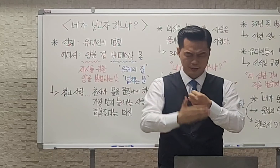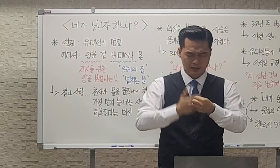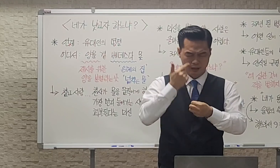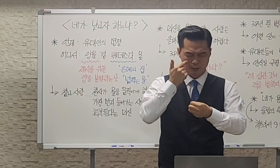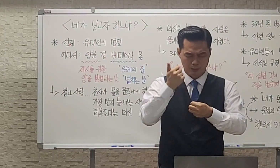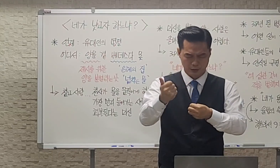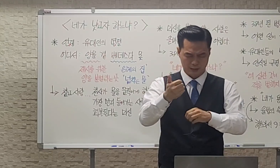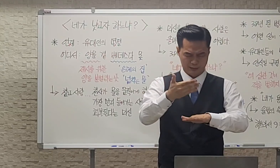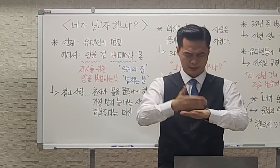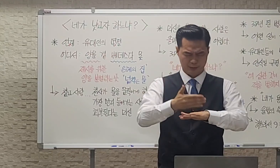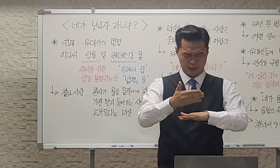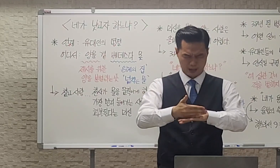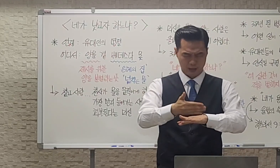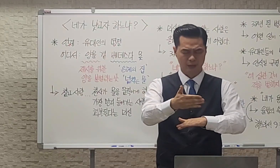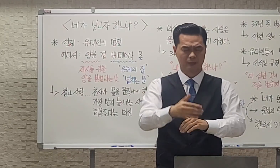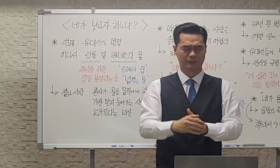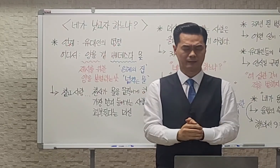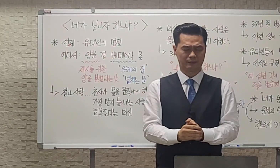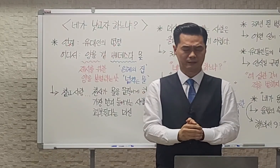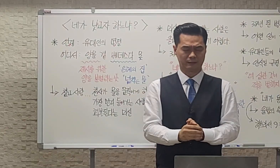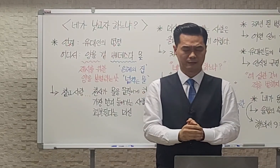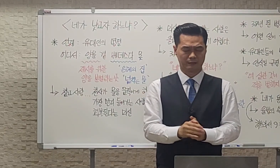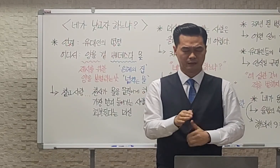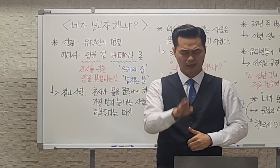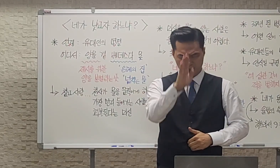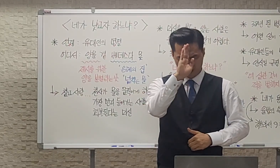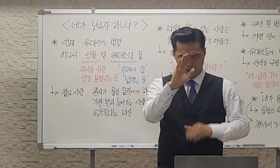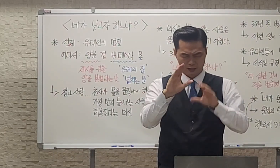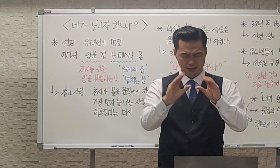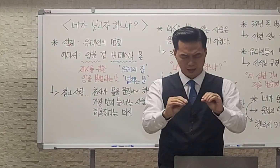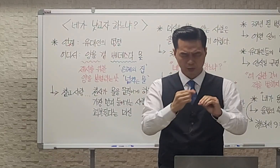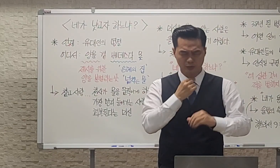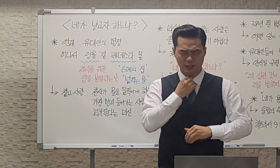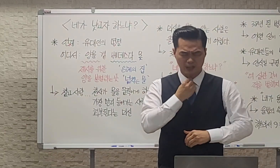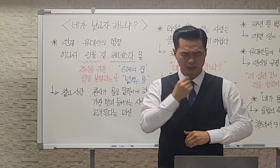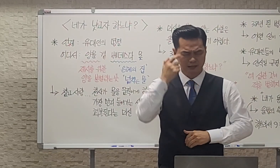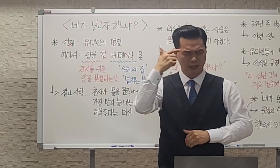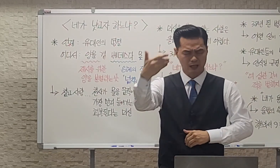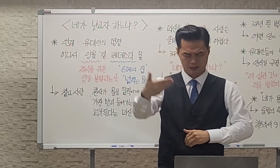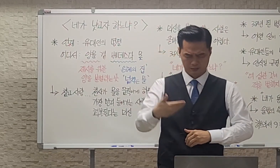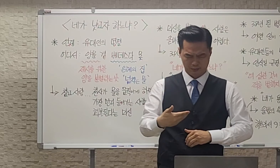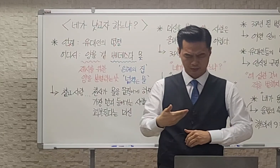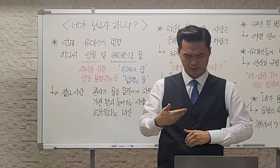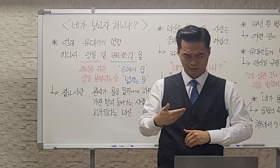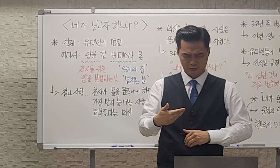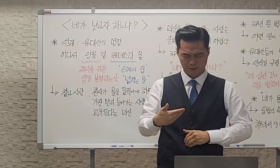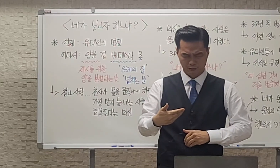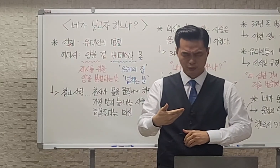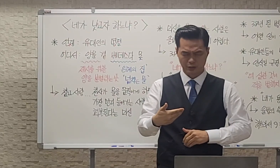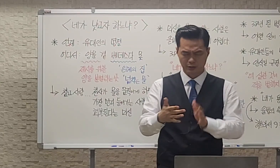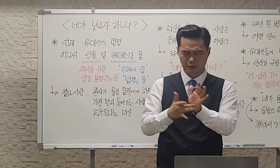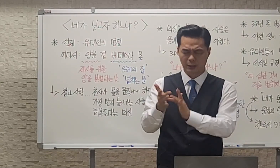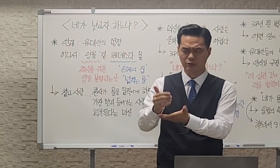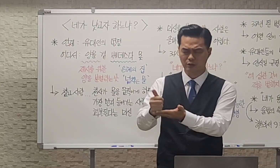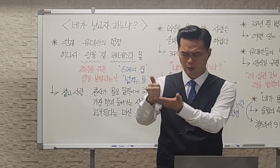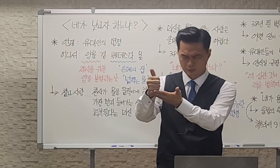하나님 아버지 감사합니다. 내가 낫고자 하느냐 물으시는 그 예수님의